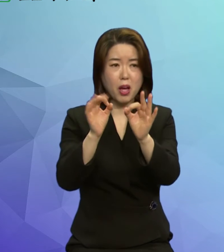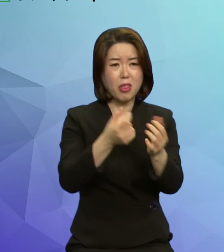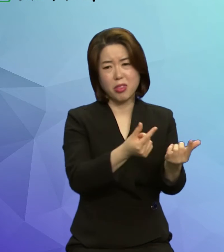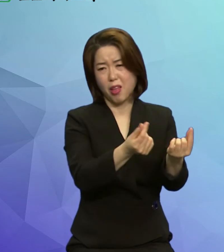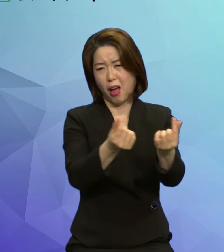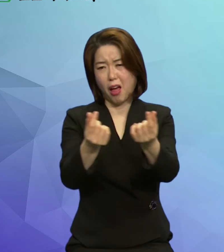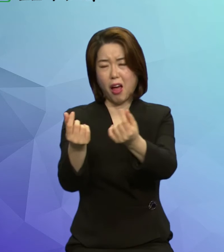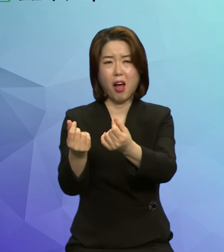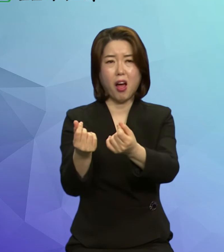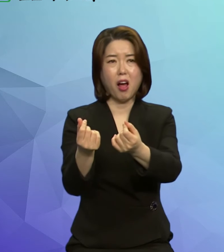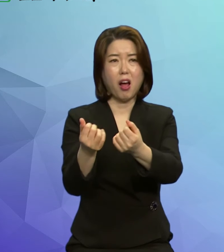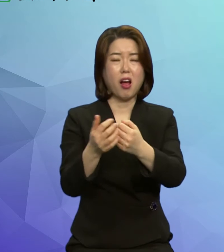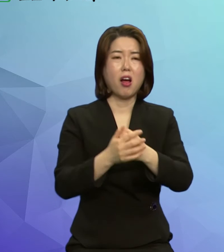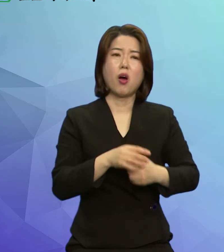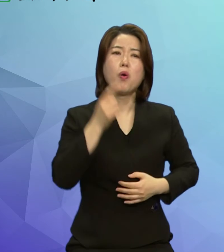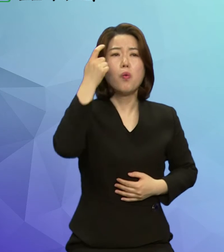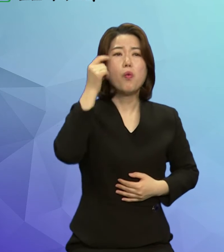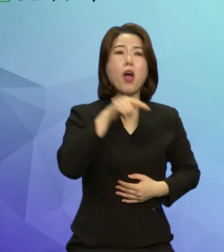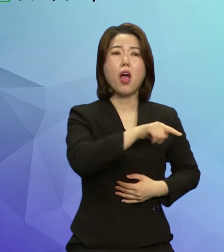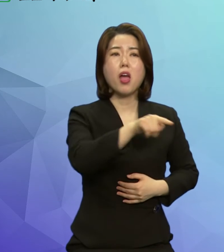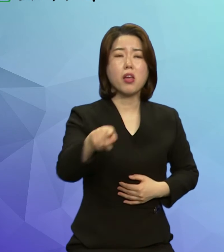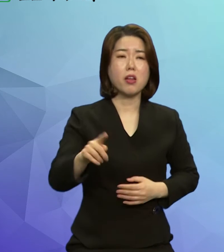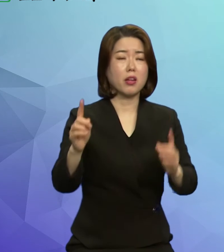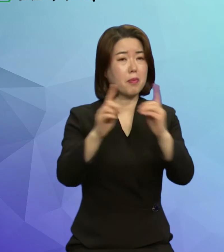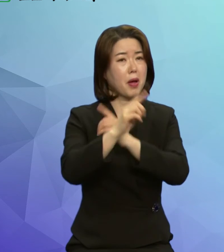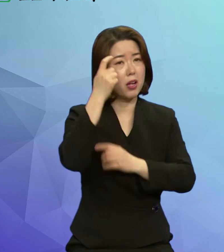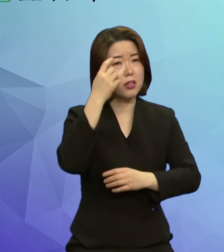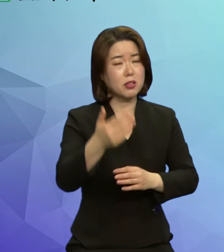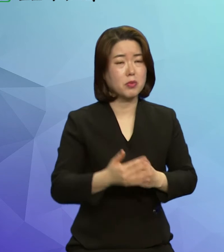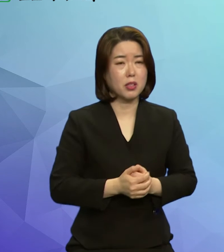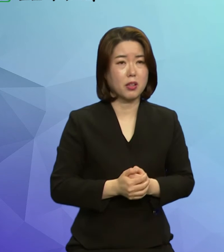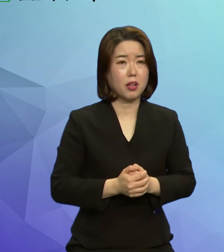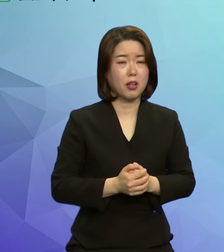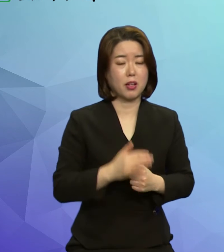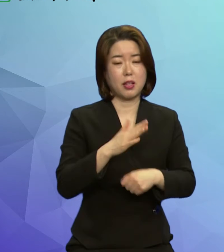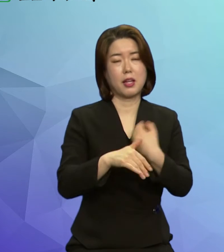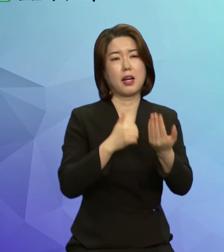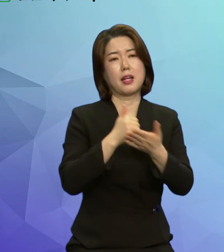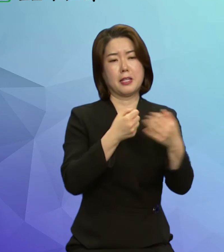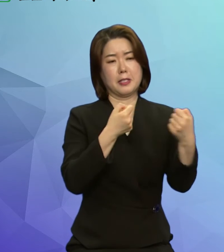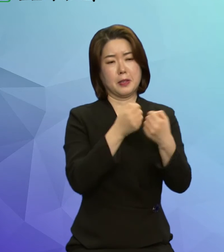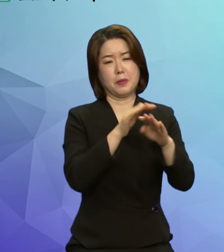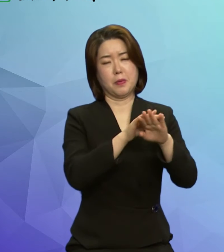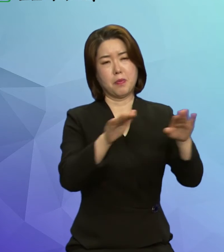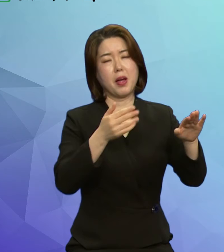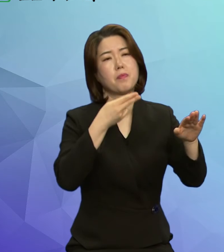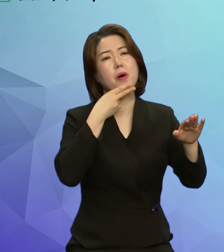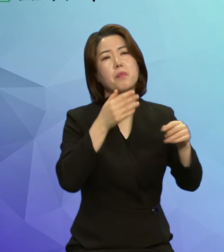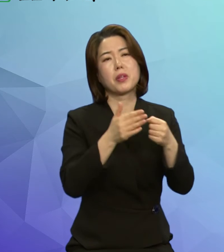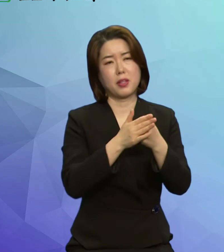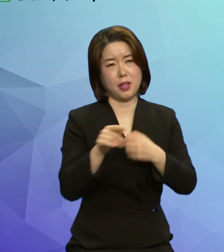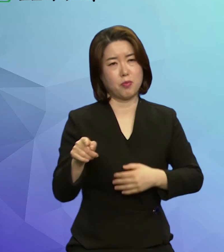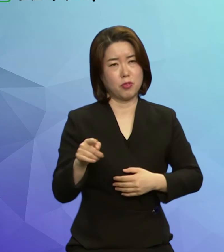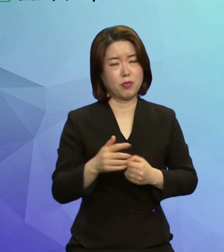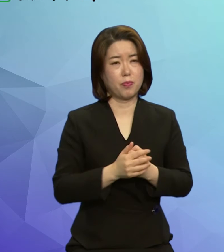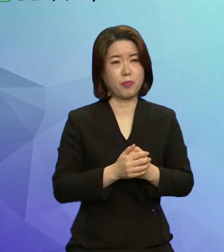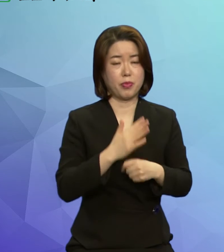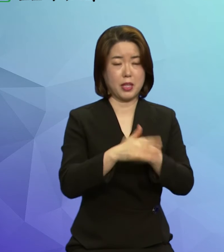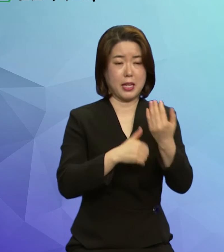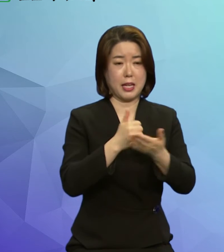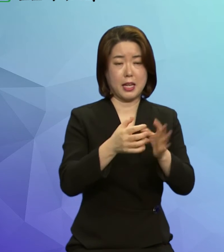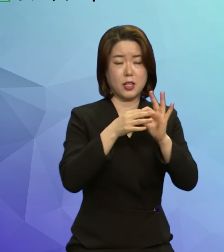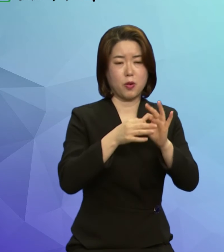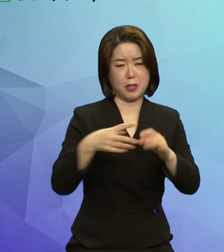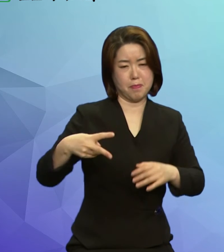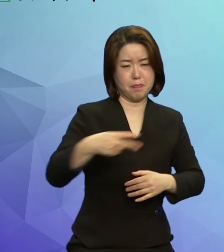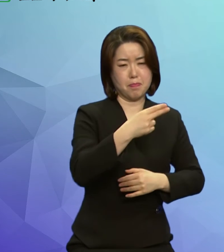그 내용들이잖아요. 왜 이렇게 되었을까요? 하나님과 화해함이 없기 때문입니다. 하나님과 관계가 끊어져